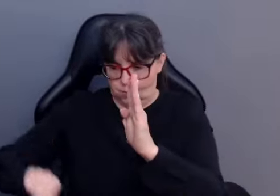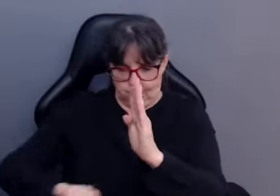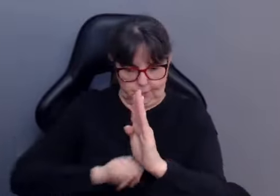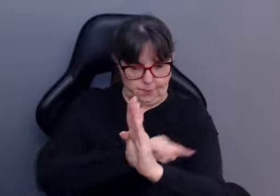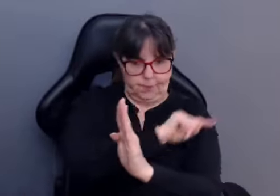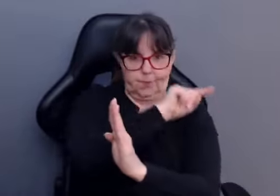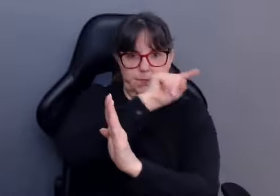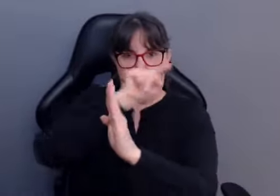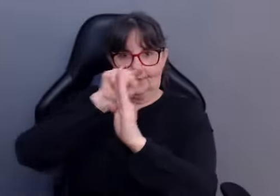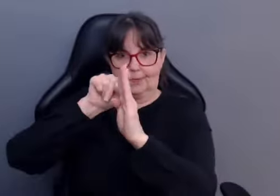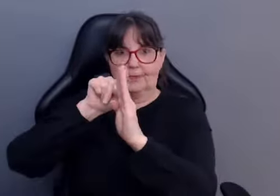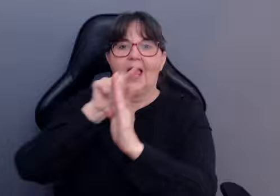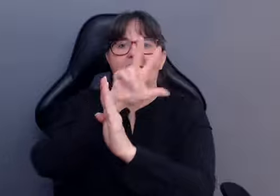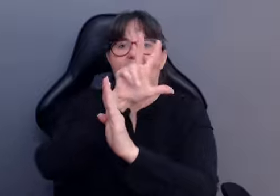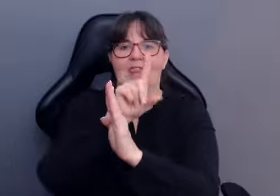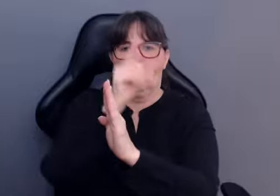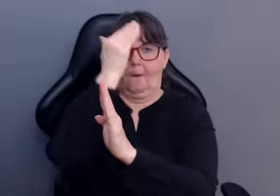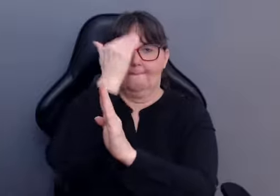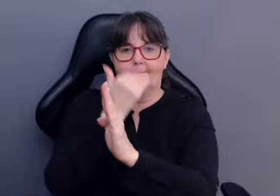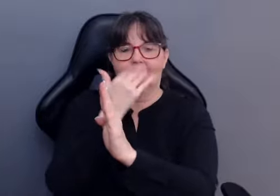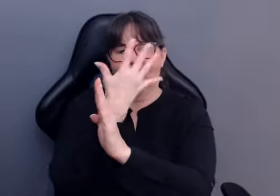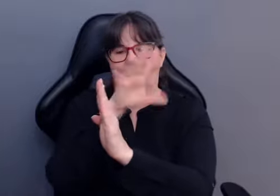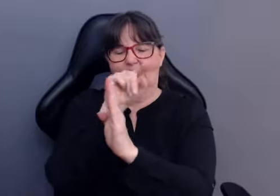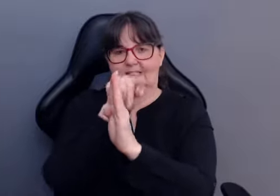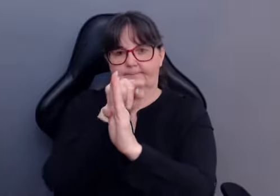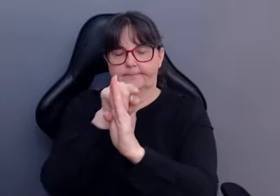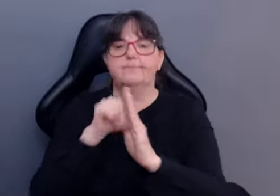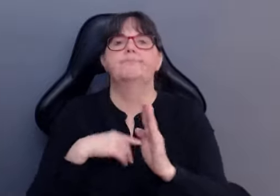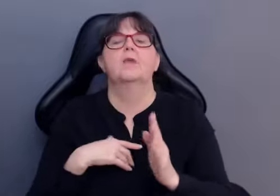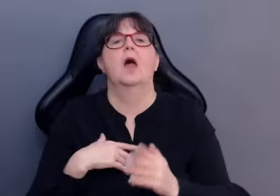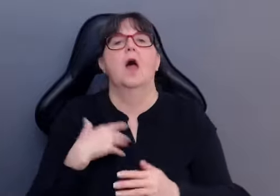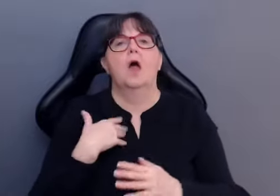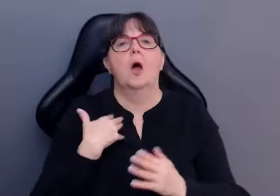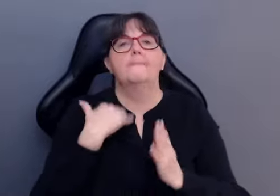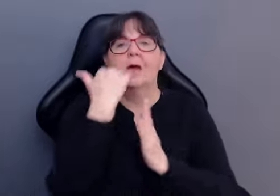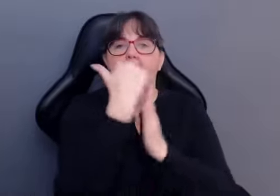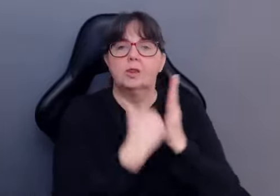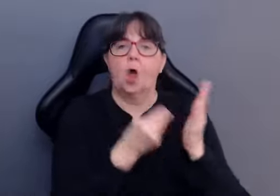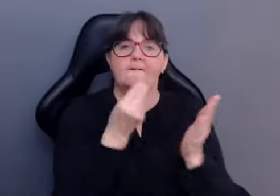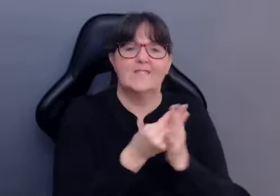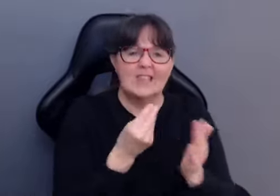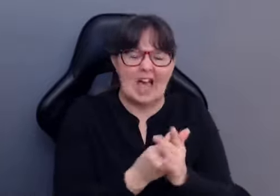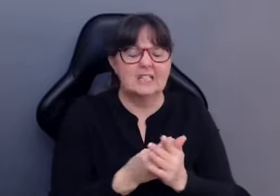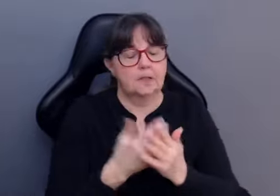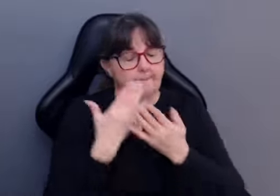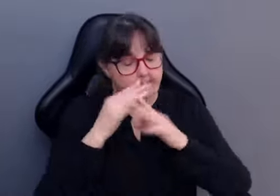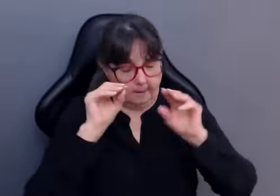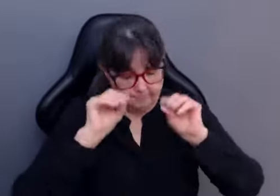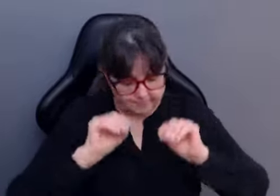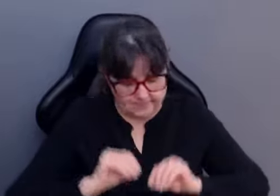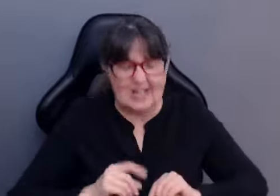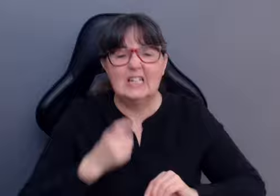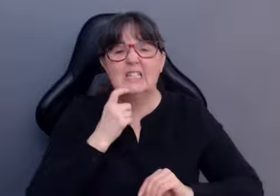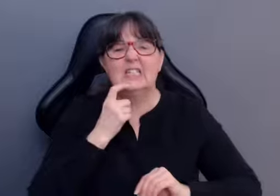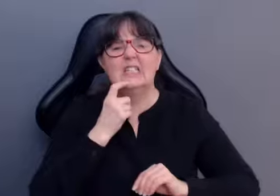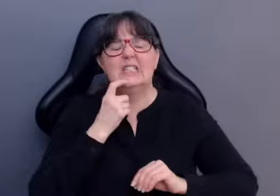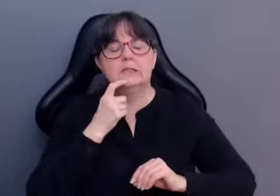31 mars. Les états financiers doivent être préparés et approuvés par le conseil